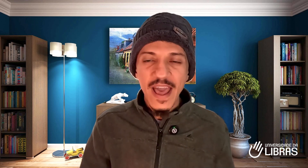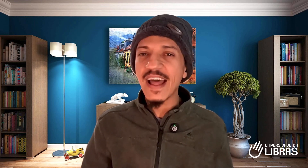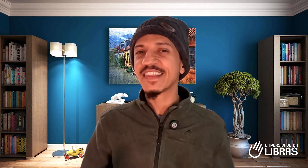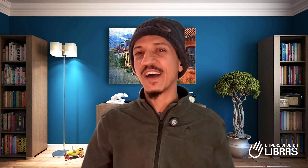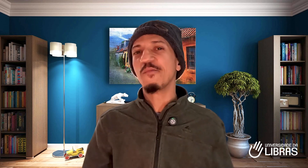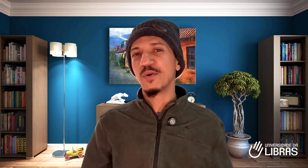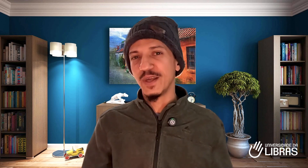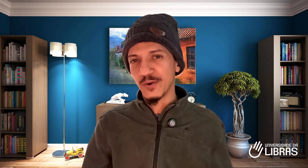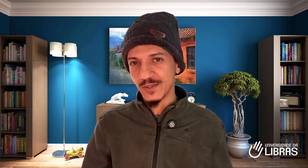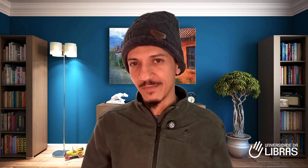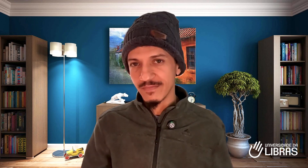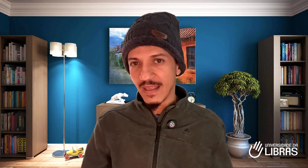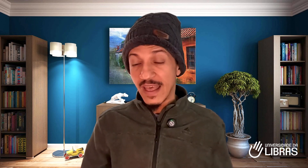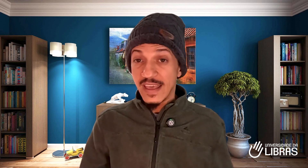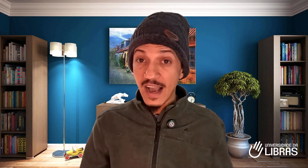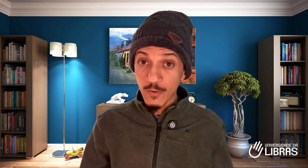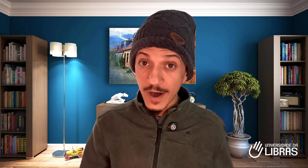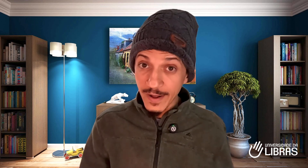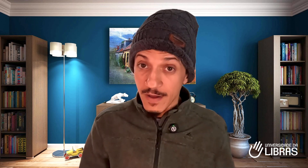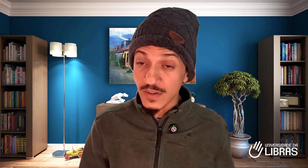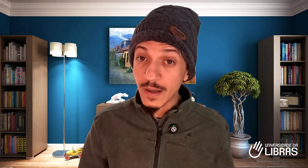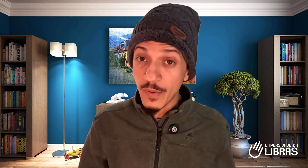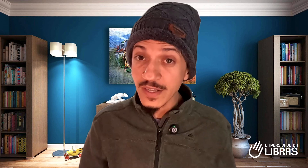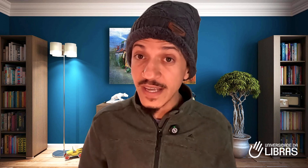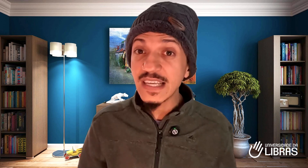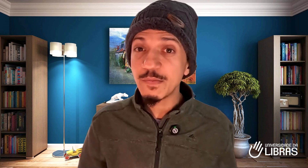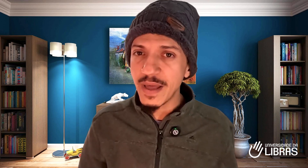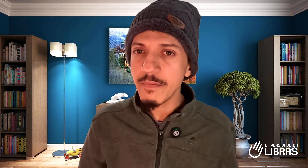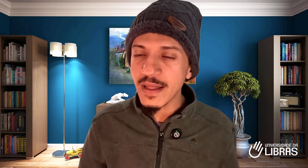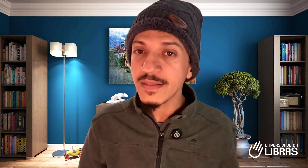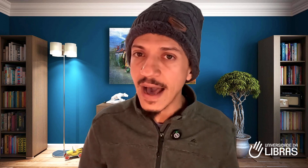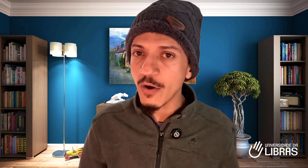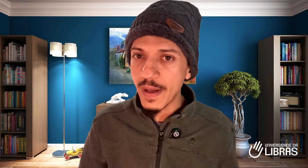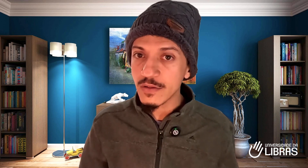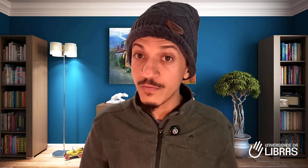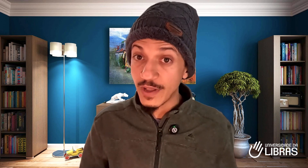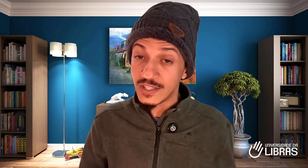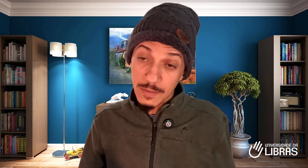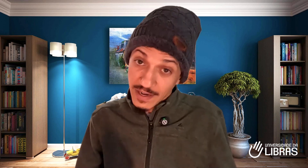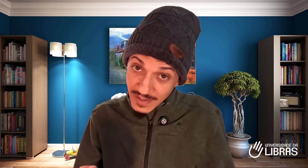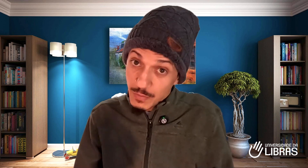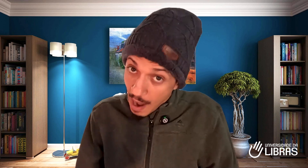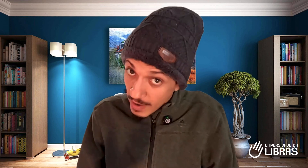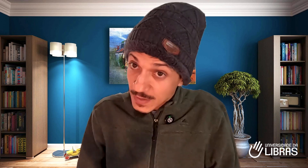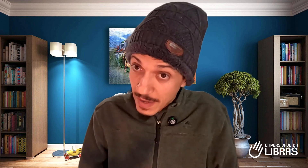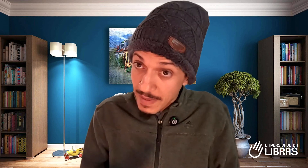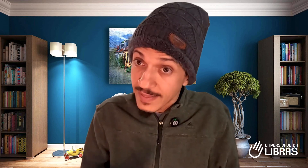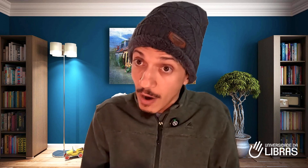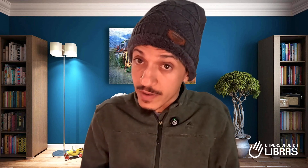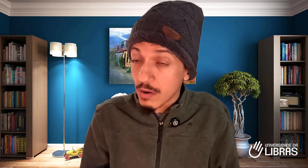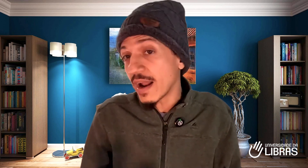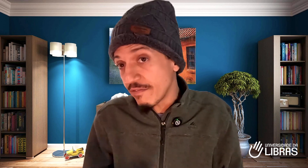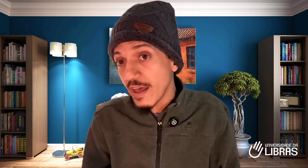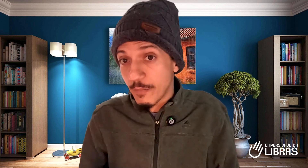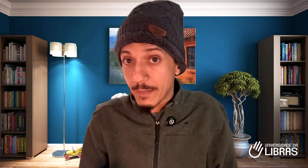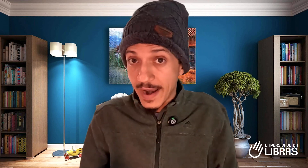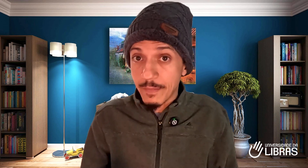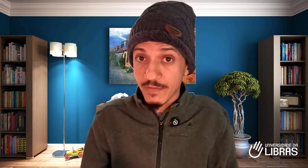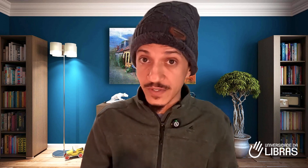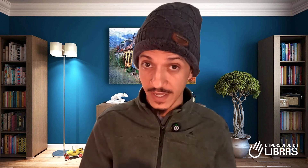tão poderoso. E agora você pode experimentar o método Fluente em Libras através de uma aula experimental que eu gravei, eu preparei para você.